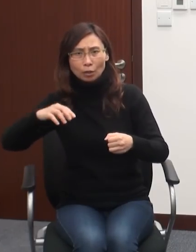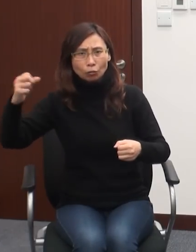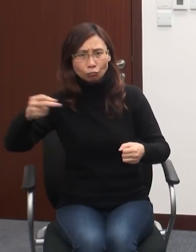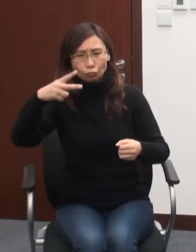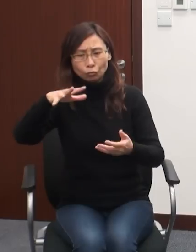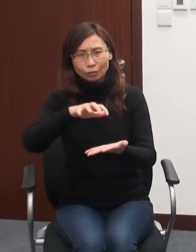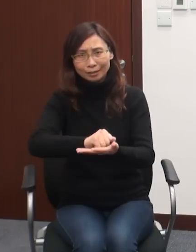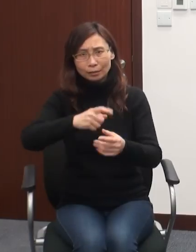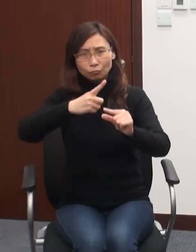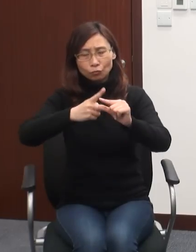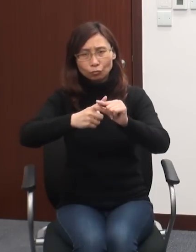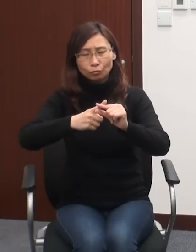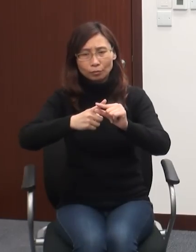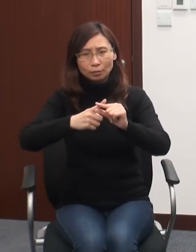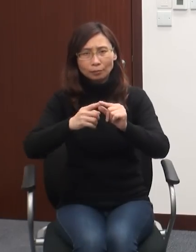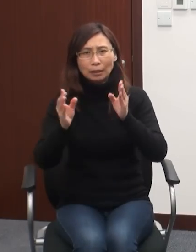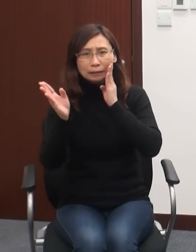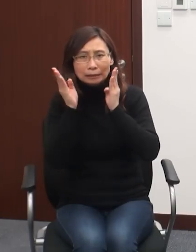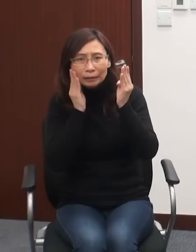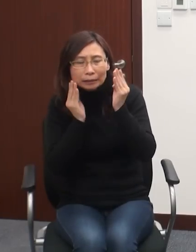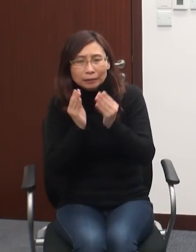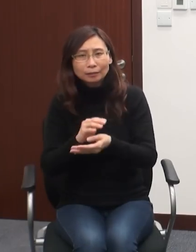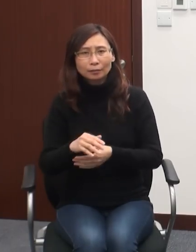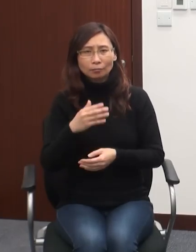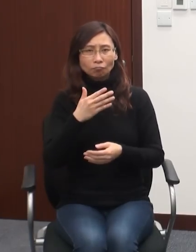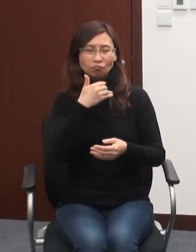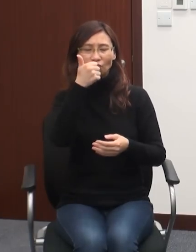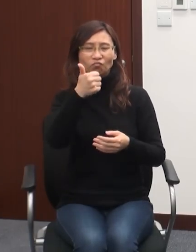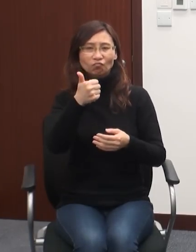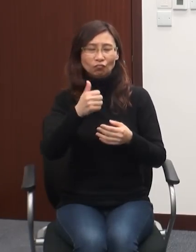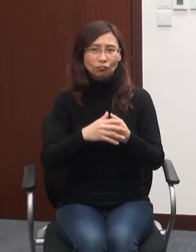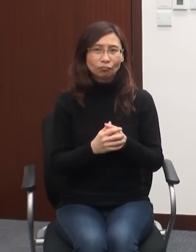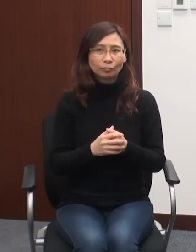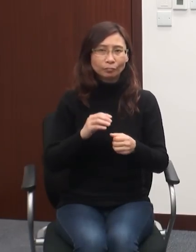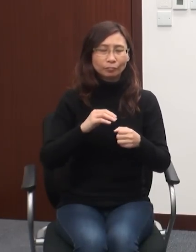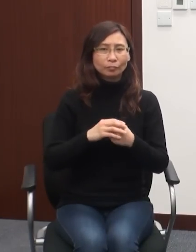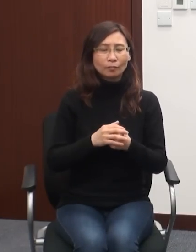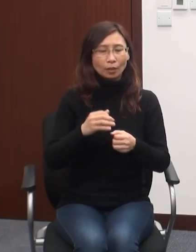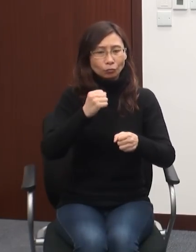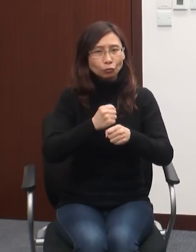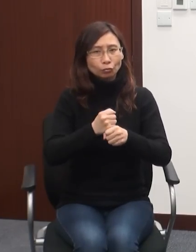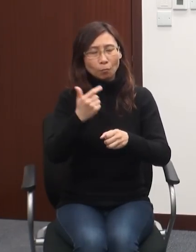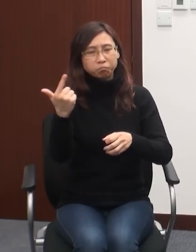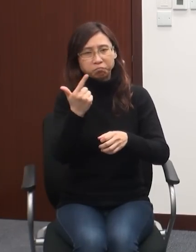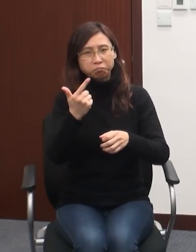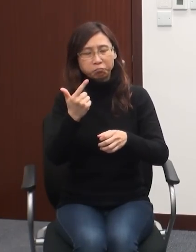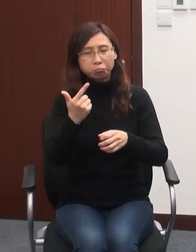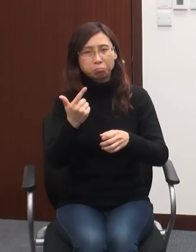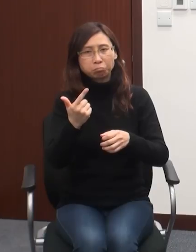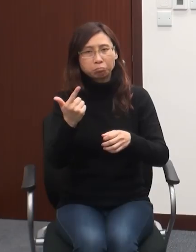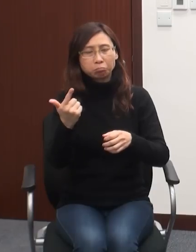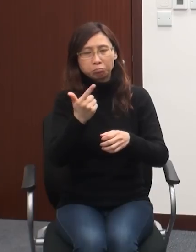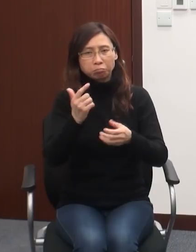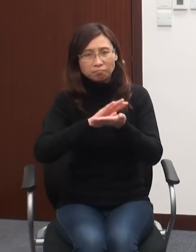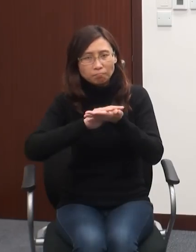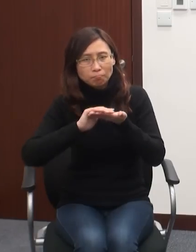係粉飾太平啦。點解咧？就係話你用一個做得好靚嘅橡皮圖章抌啫嘛，即係話